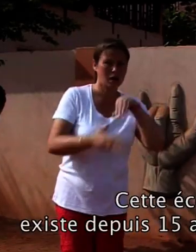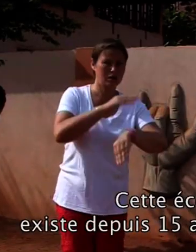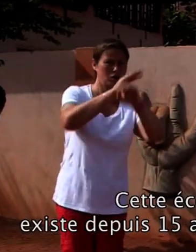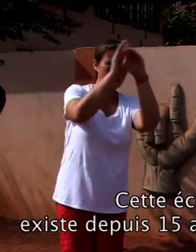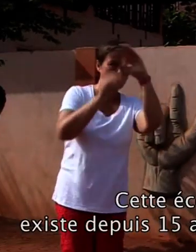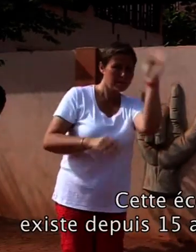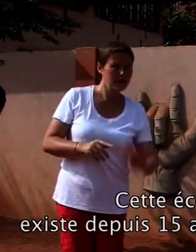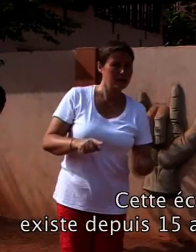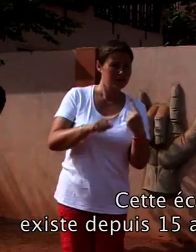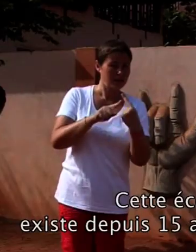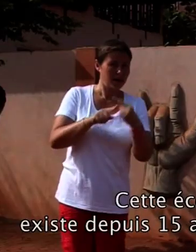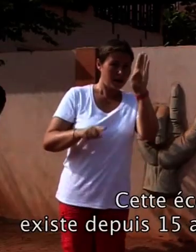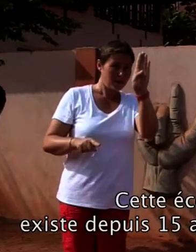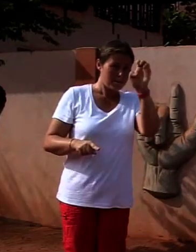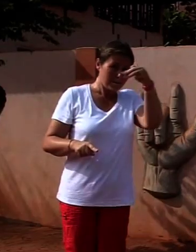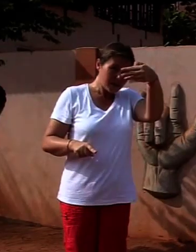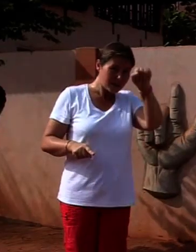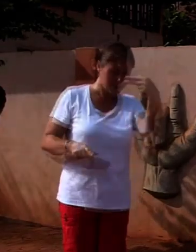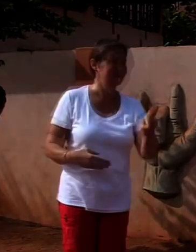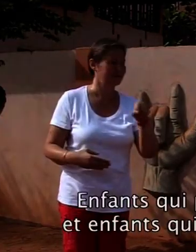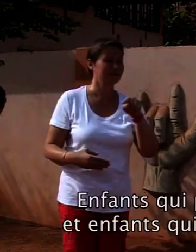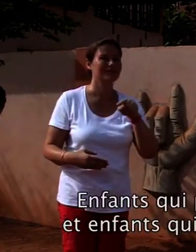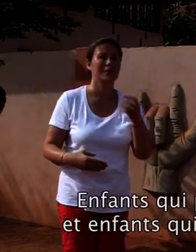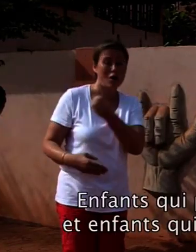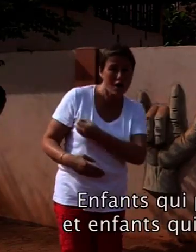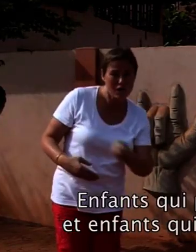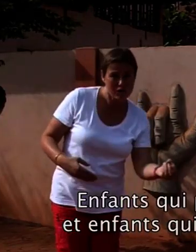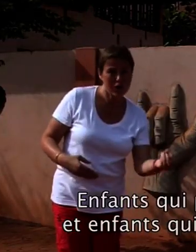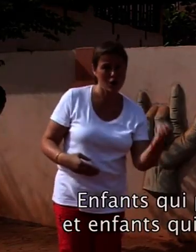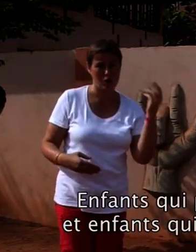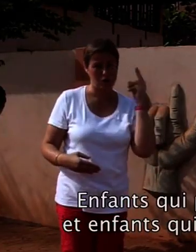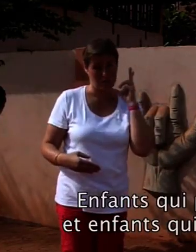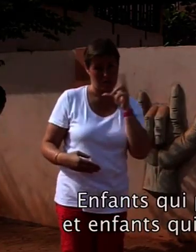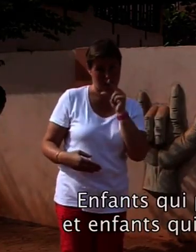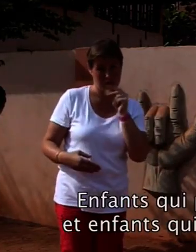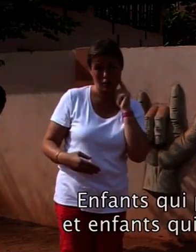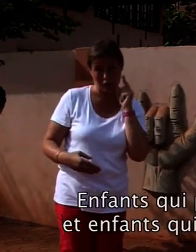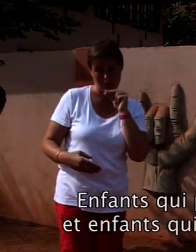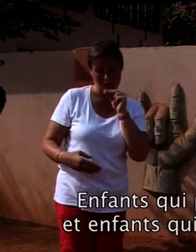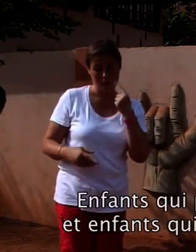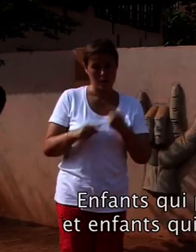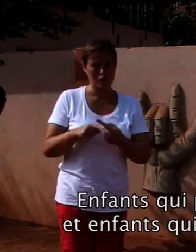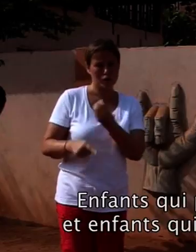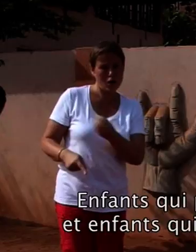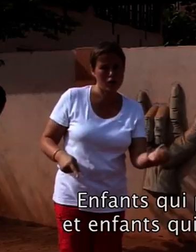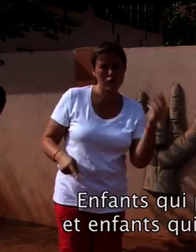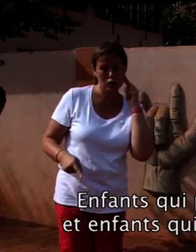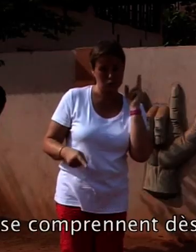ans en Afrique, au Bénin. Les enfants qui parlent et les enfants qui signent se